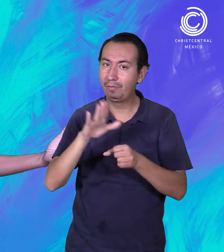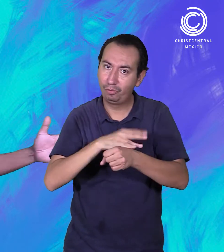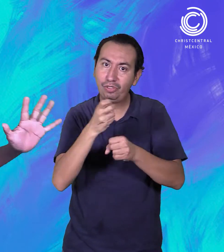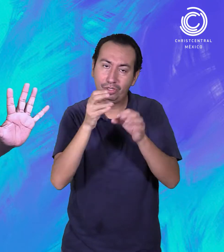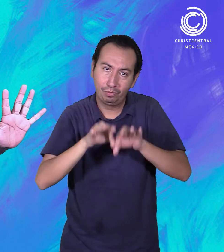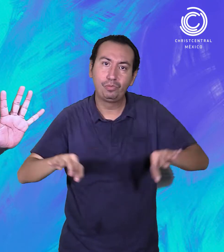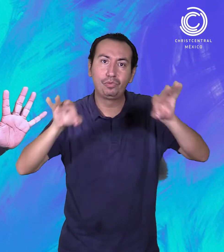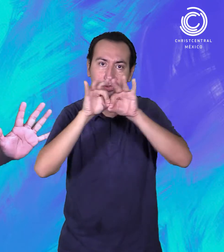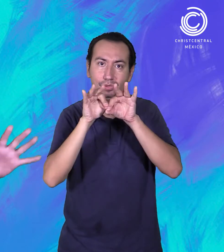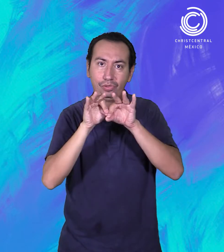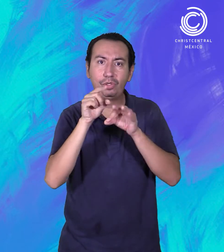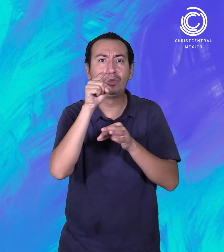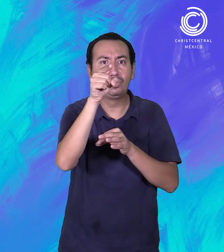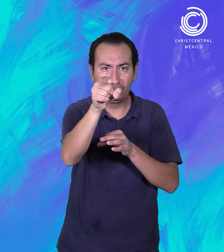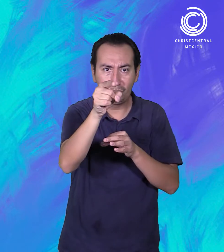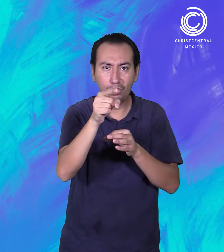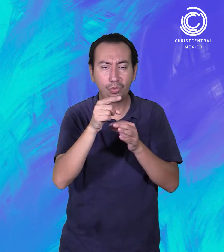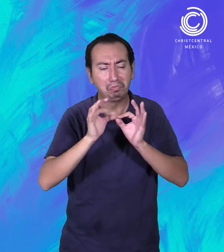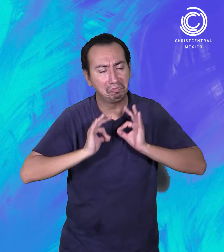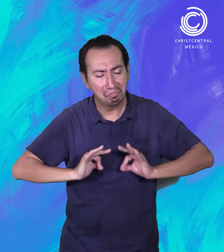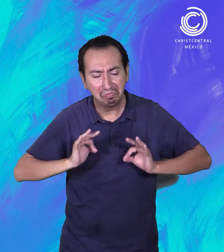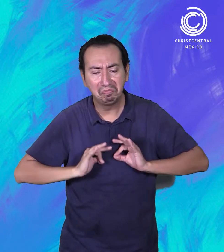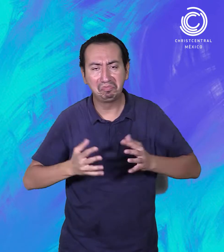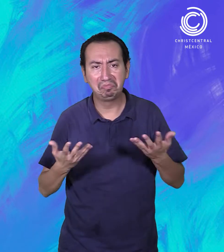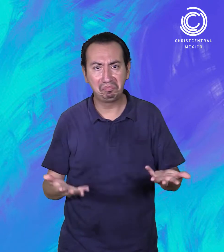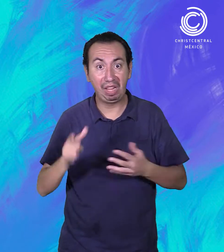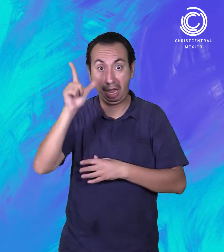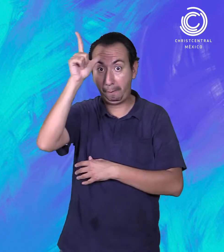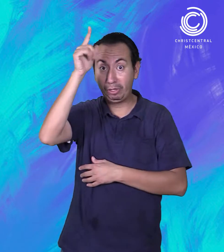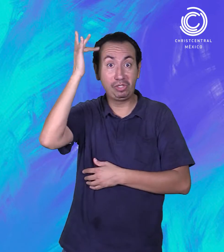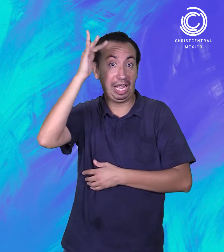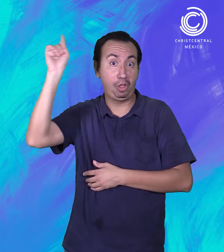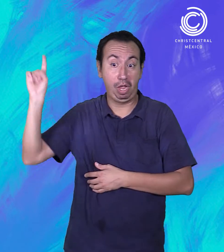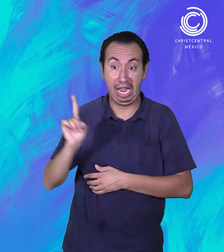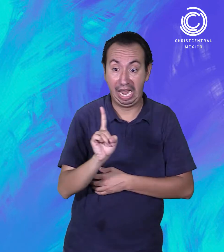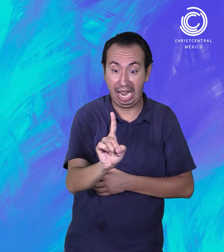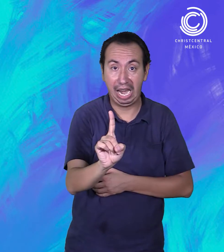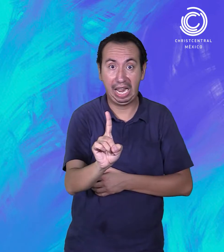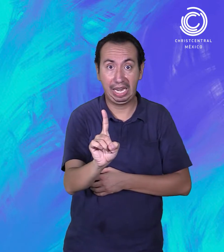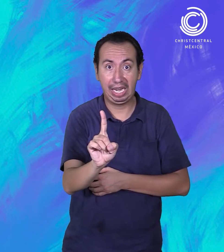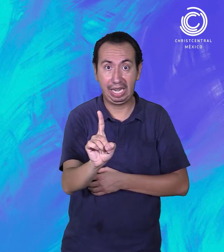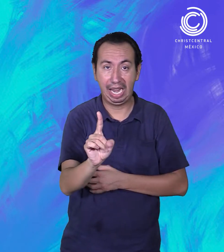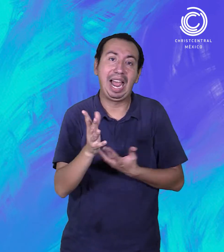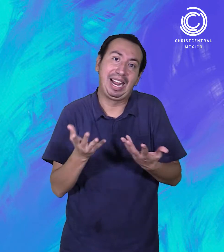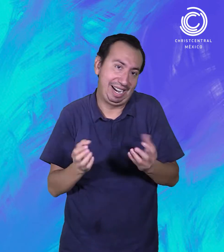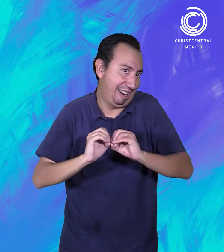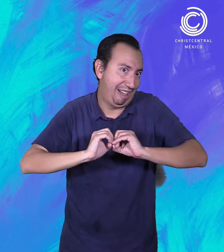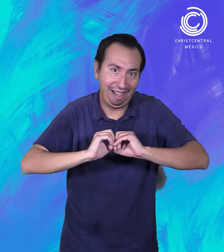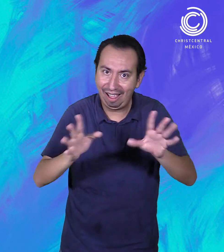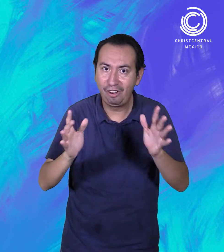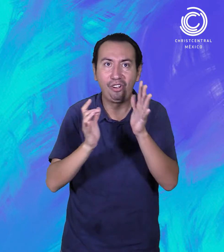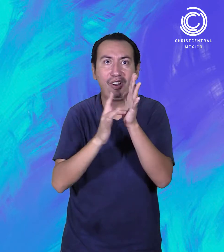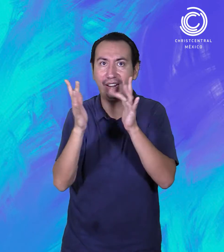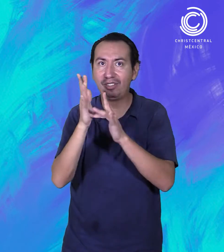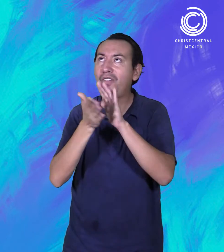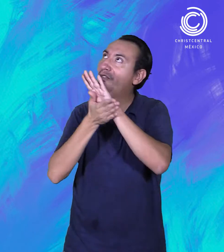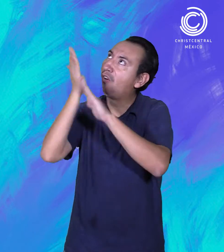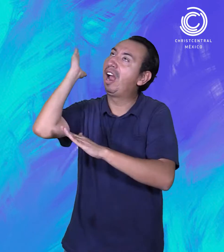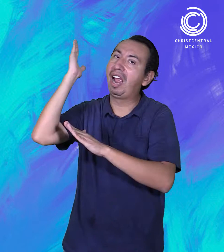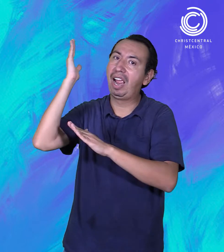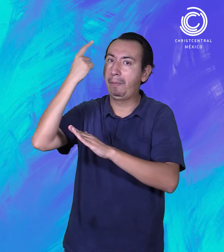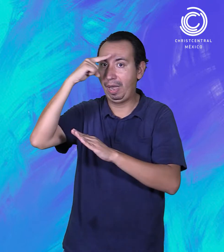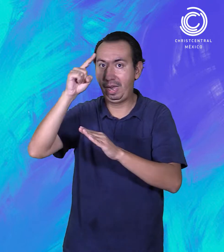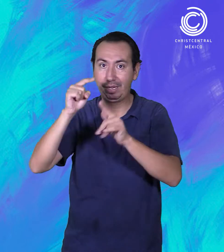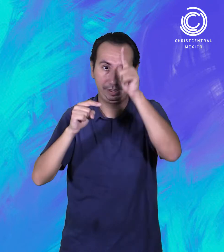podamos descansar en eso, allí en los propósitos de Dios. Es el Espíritu Santo el que convence. Claro que nos convino que Dios se fuera para que